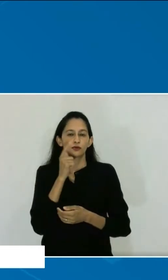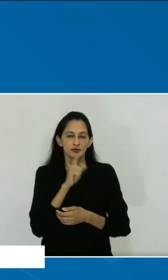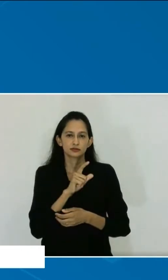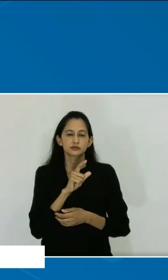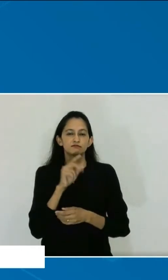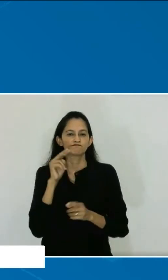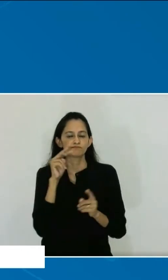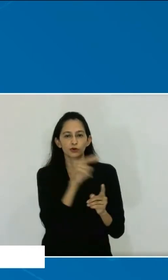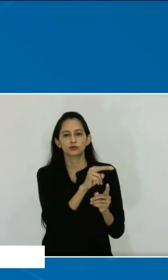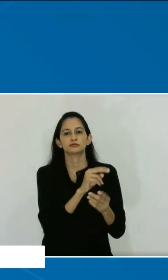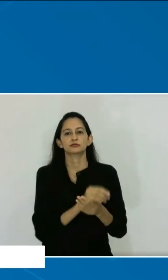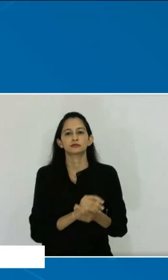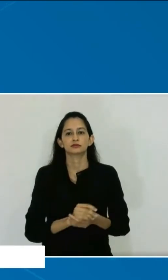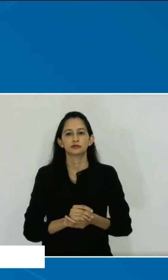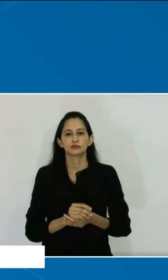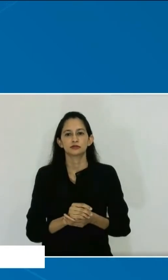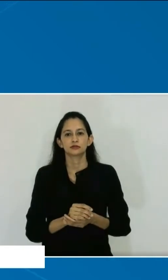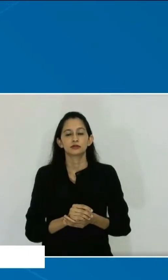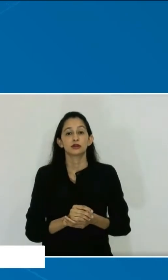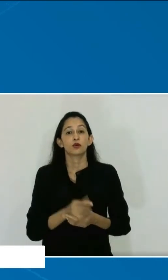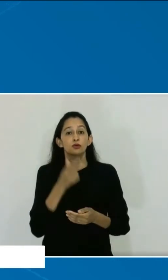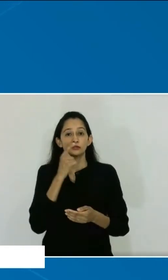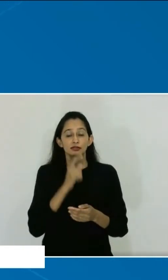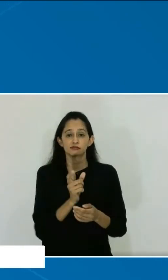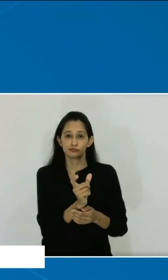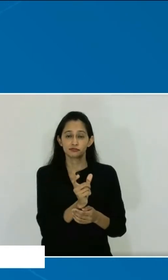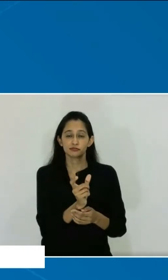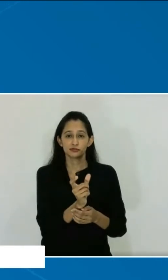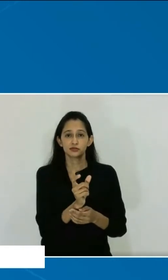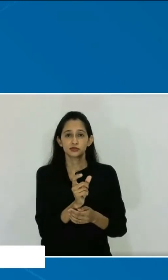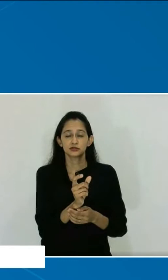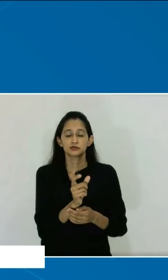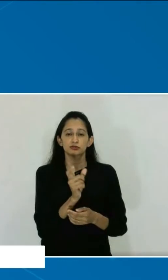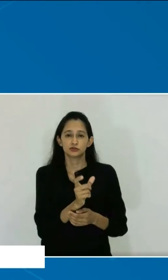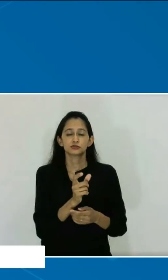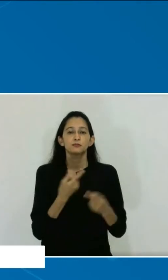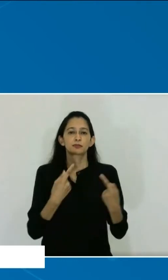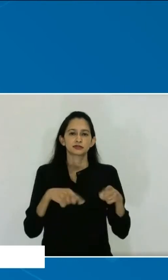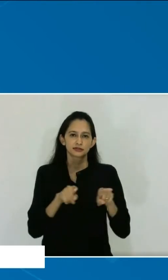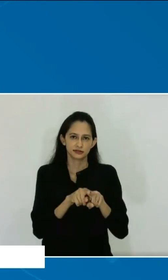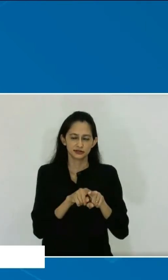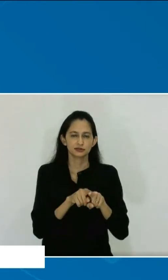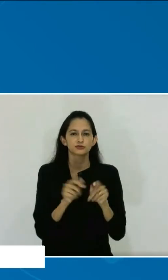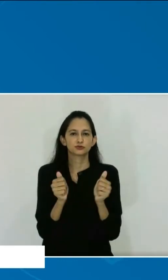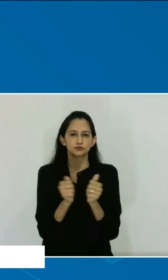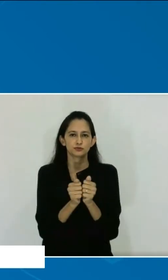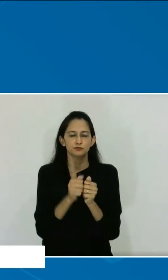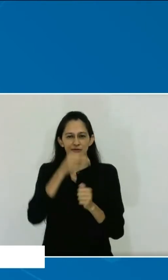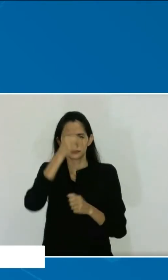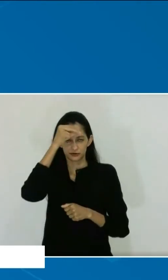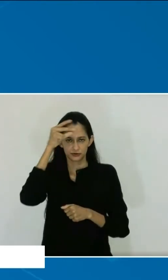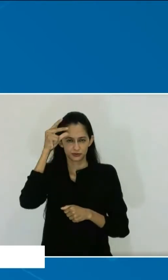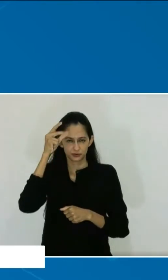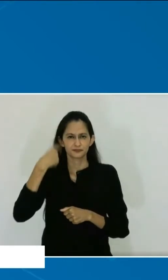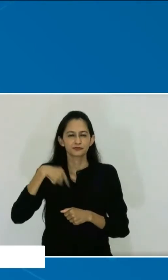portanto, entregar a posse do título a essa comunidade em parceria com a prefeitura. Olha, a gente sente no olhar das